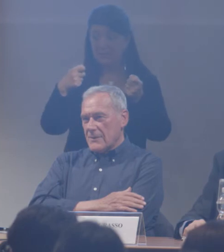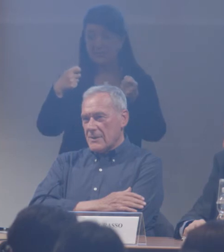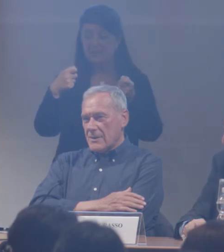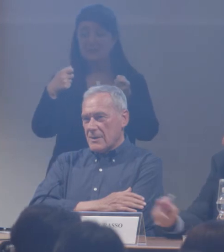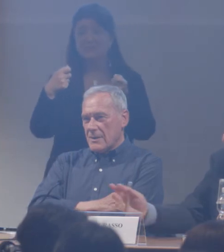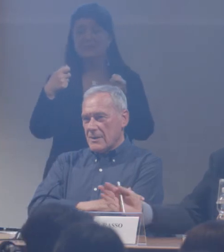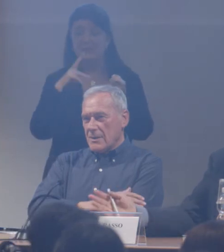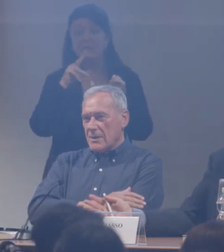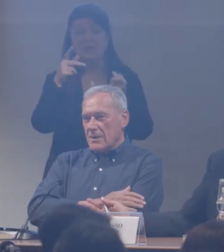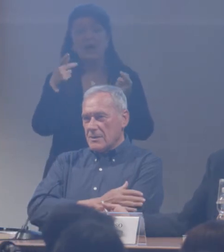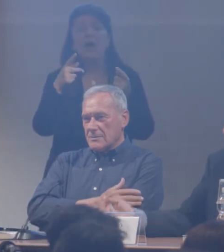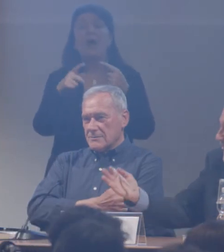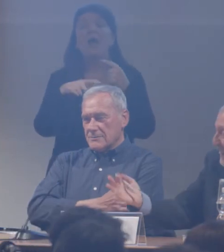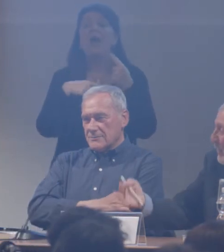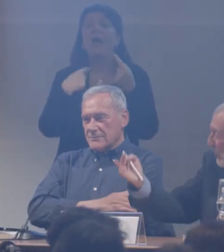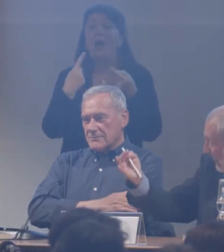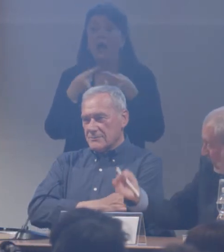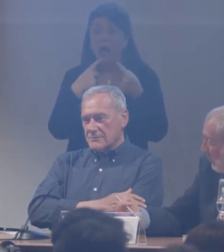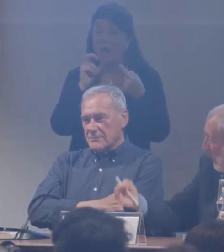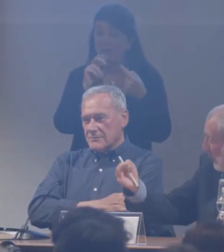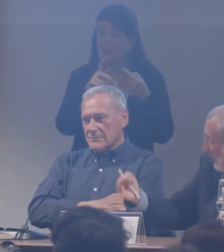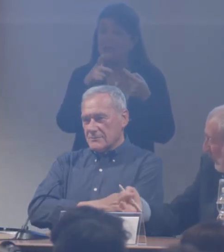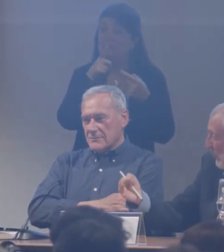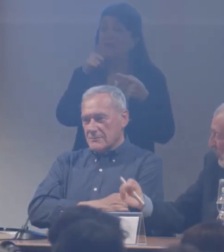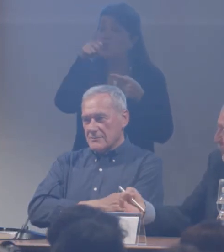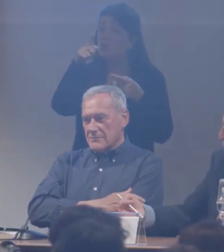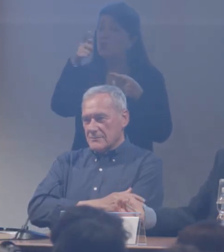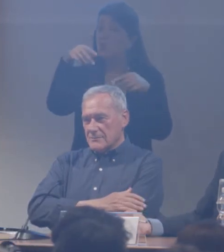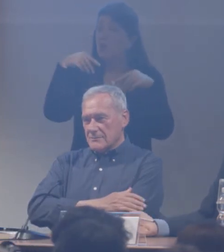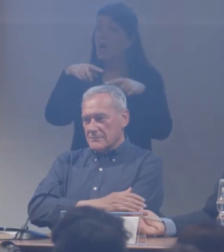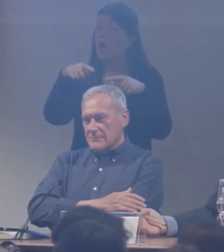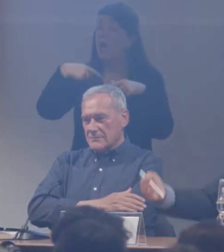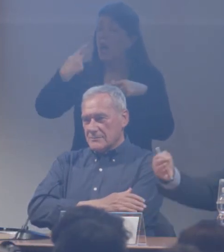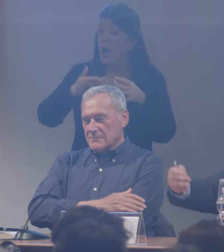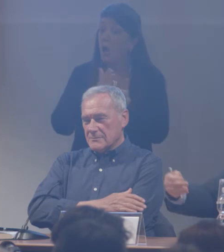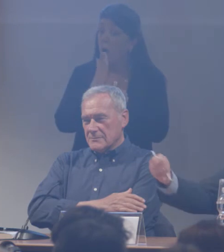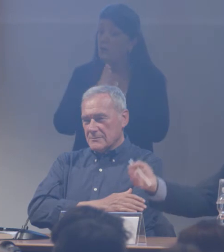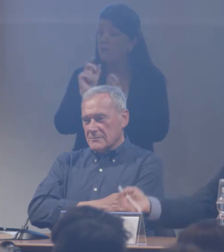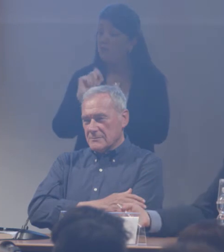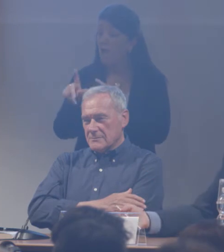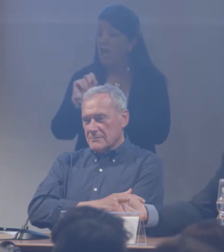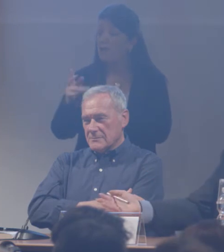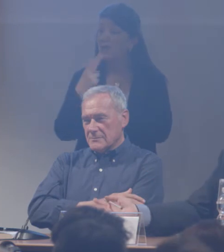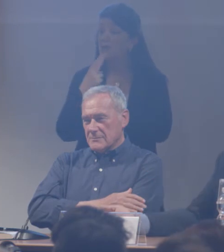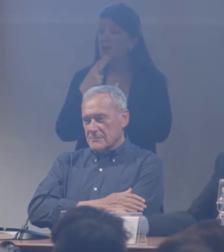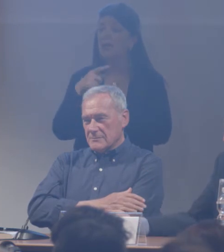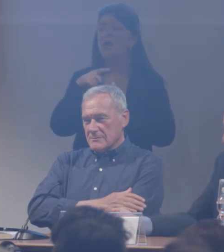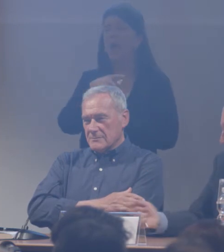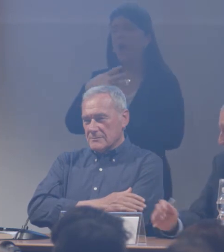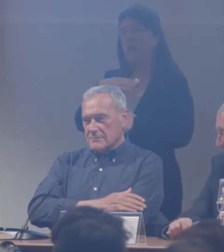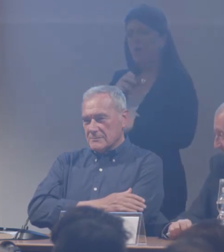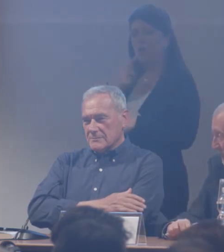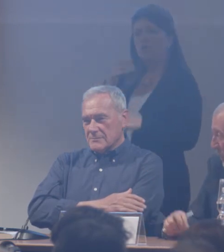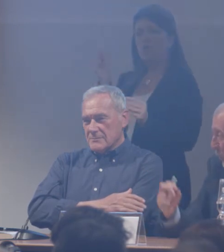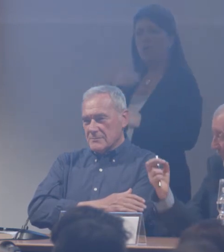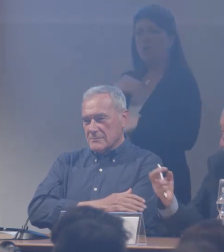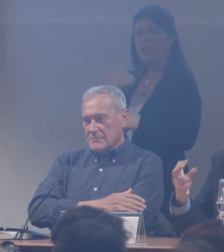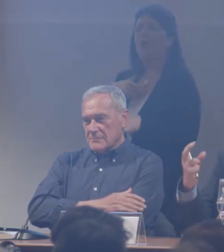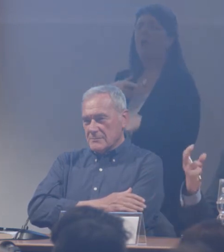seriamente. Sì, no. E ha detto: se tu vieni di nuovo, io ti scippo la testa. Ninuzzo tornò e gli scipparono la